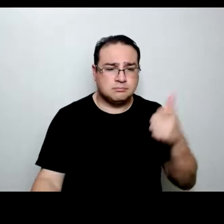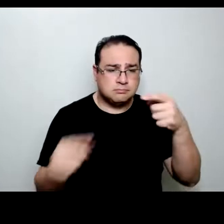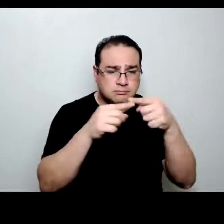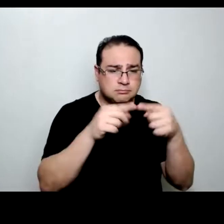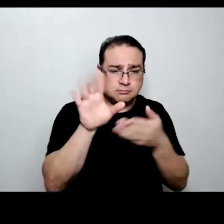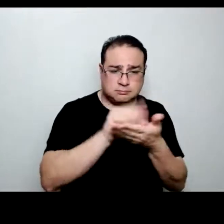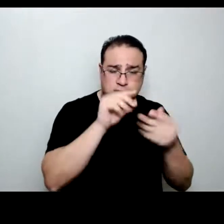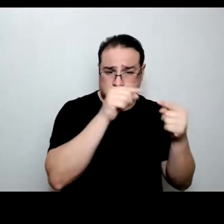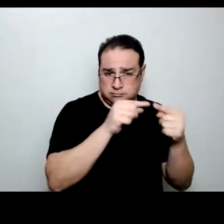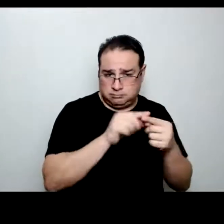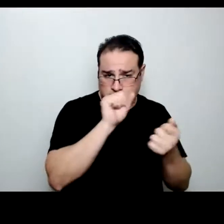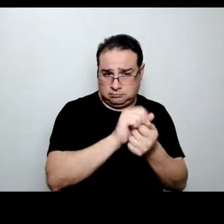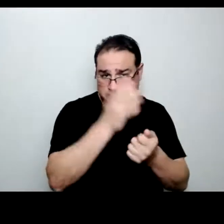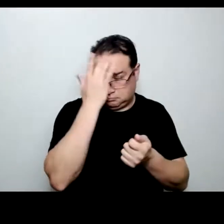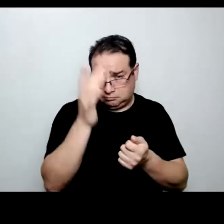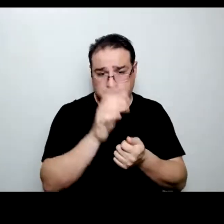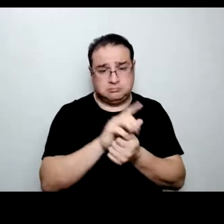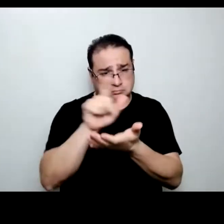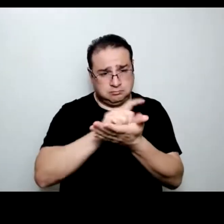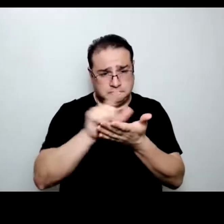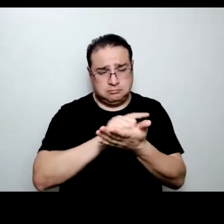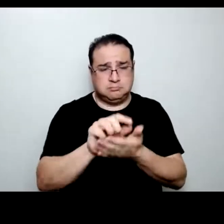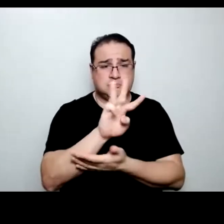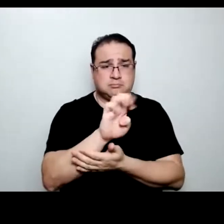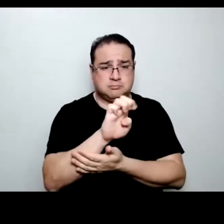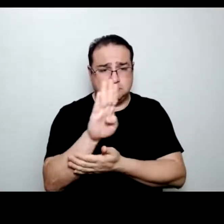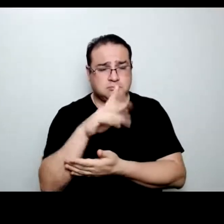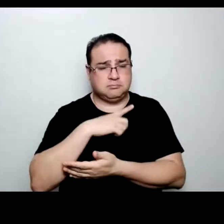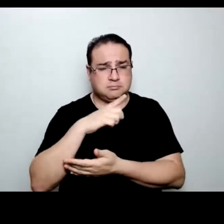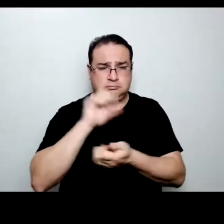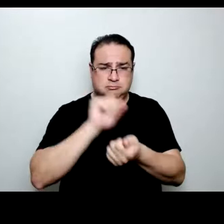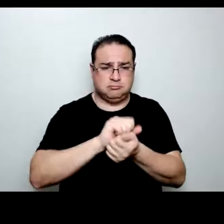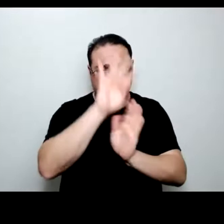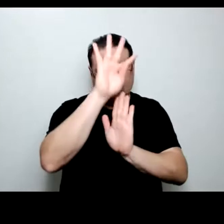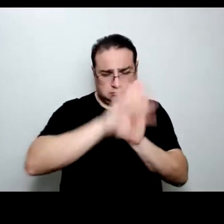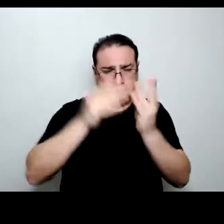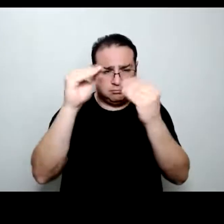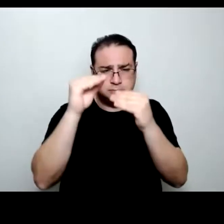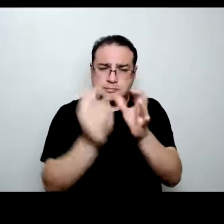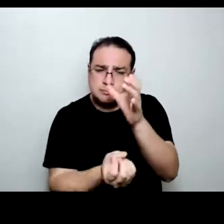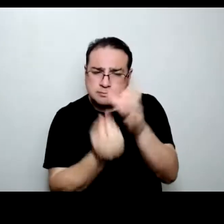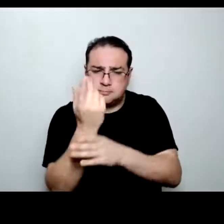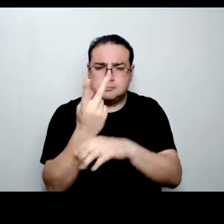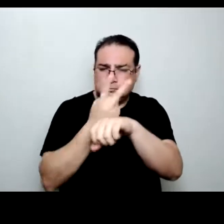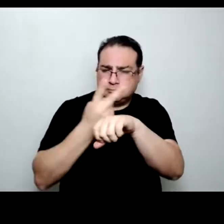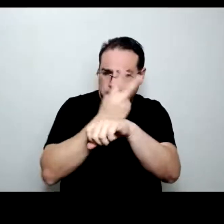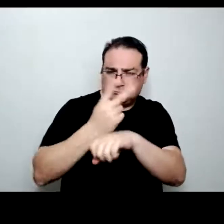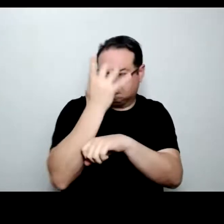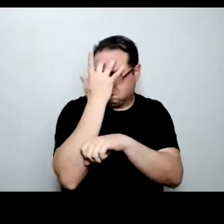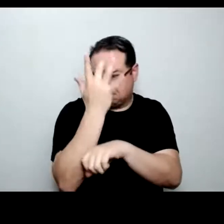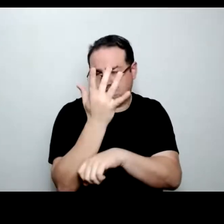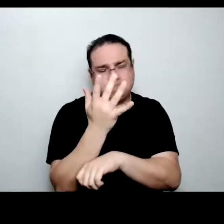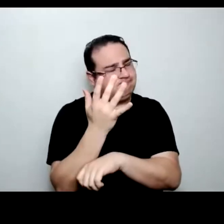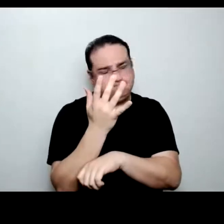meios. Você não vai conseguir fazer, por exemplo, um website com esse material, criar um mecanismo de busca para